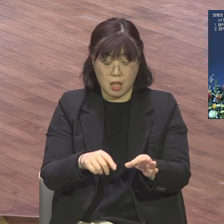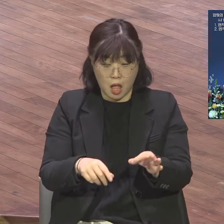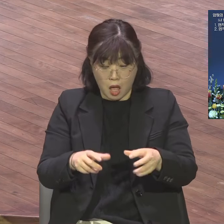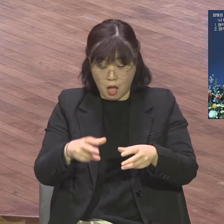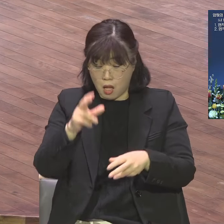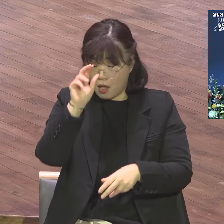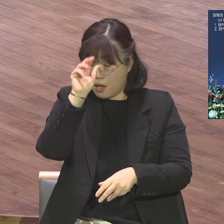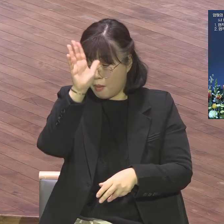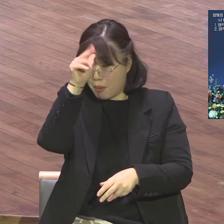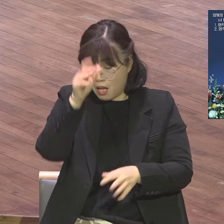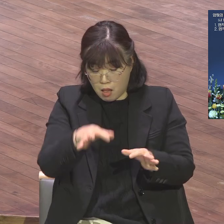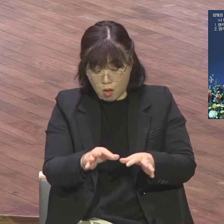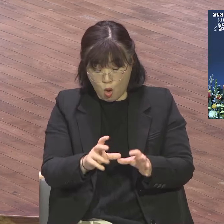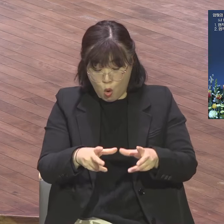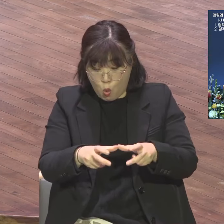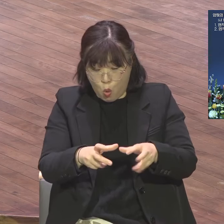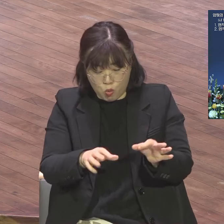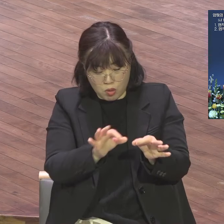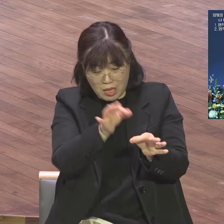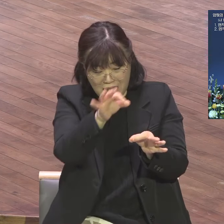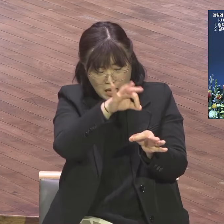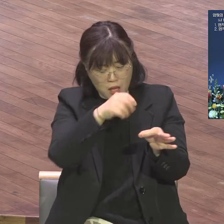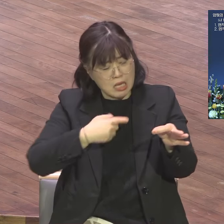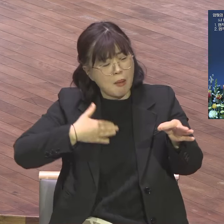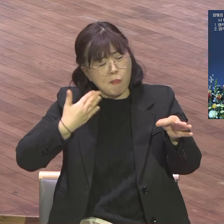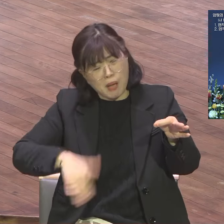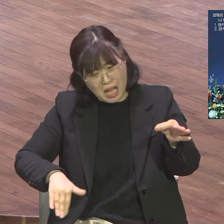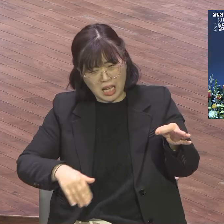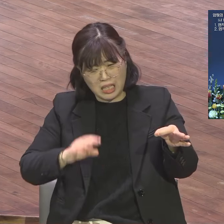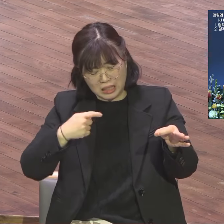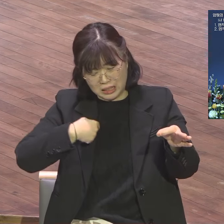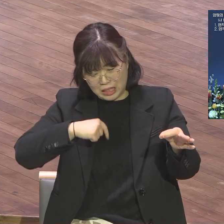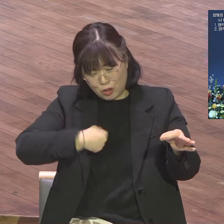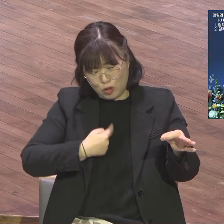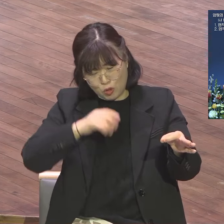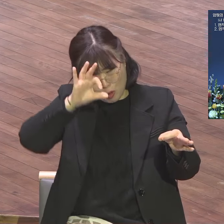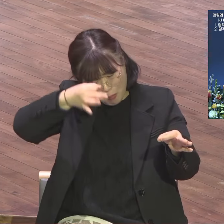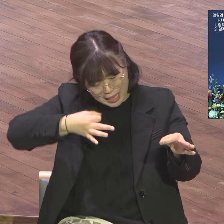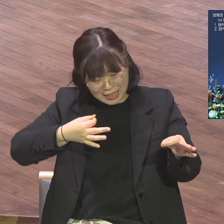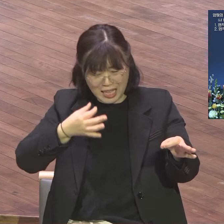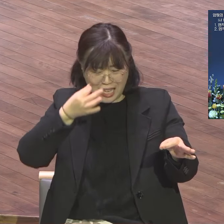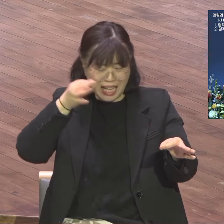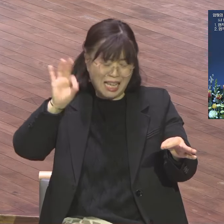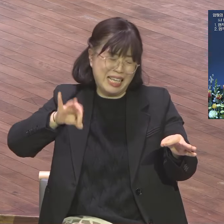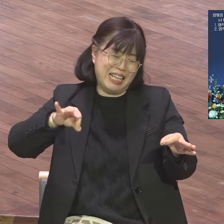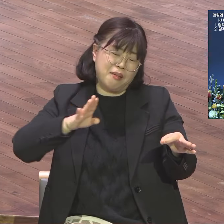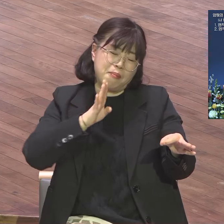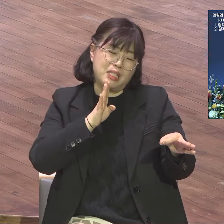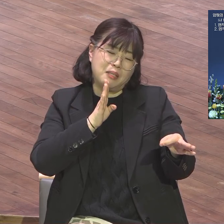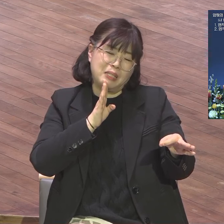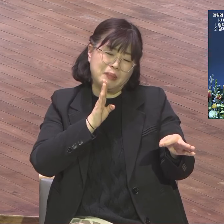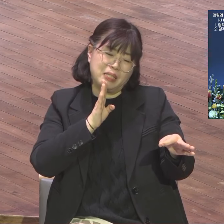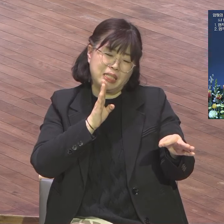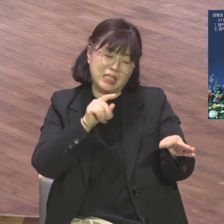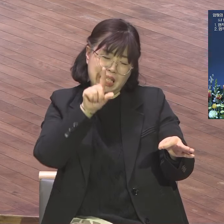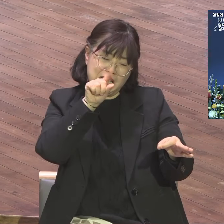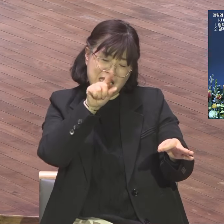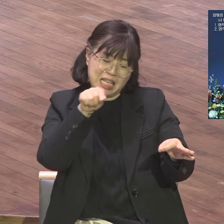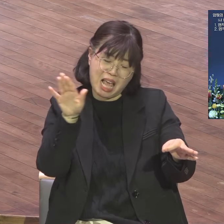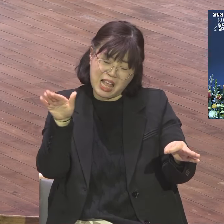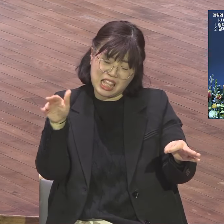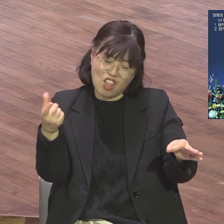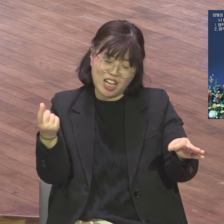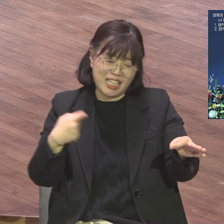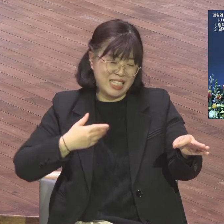없지? 별 볼이 없어도 연약하지? 서틀콕 이 새끼털처럼